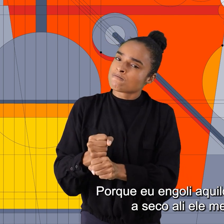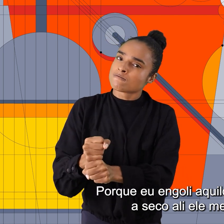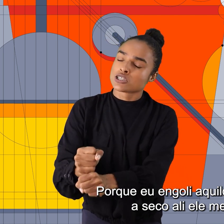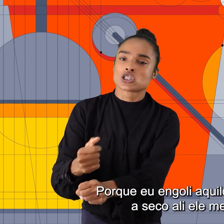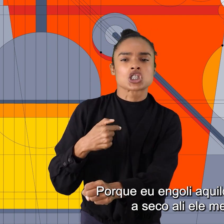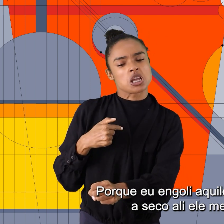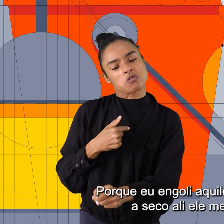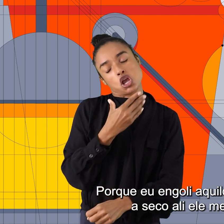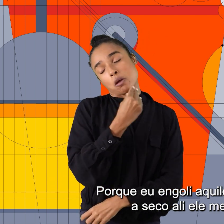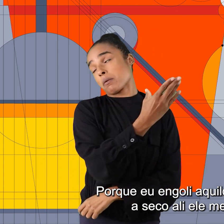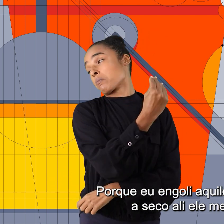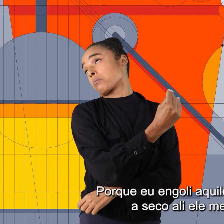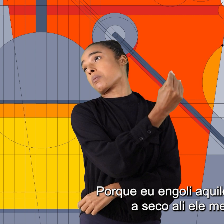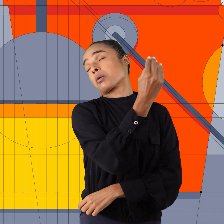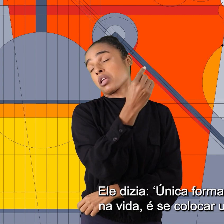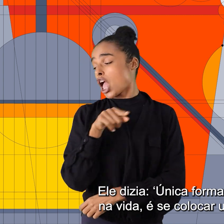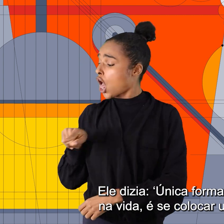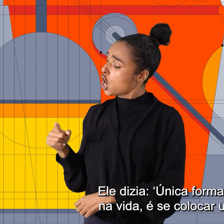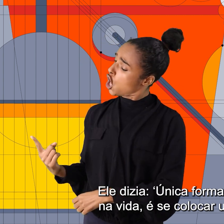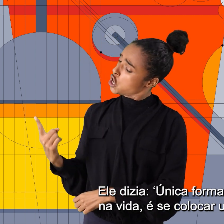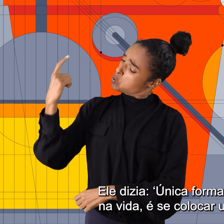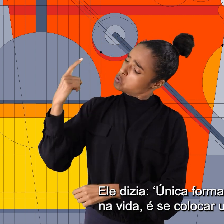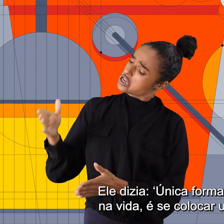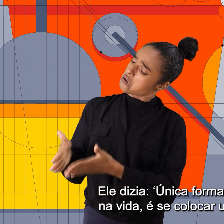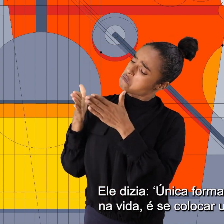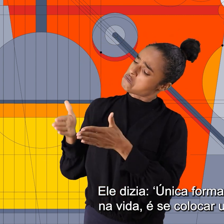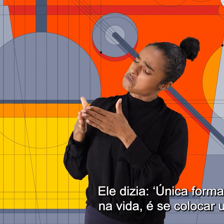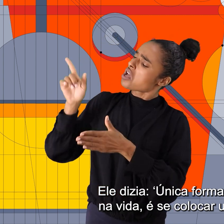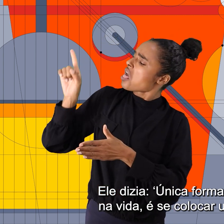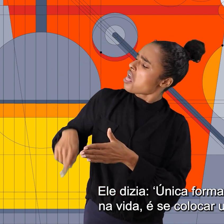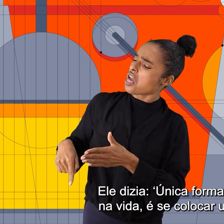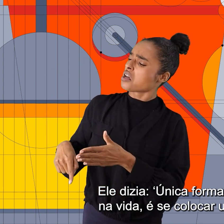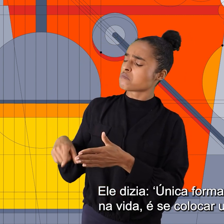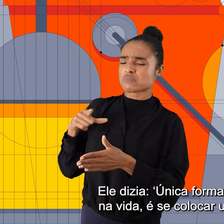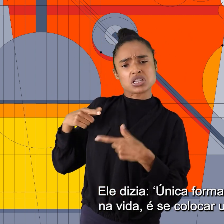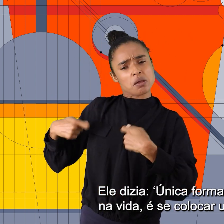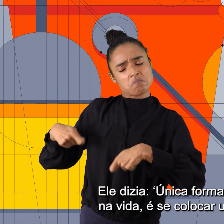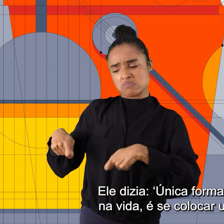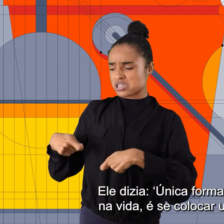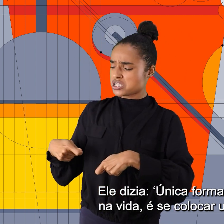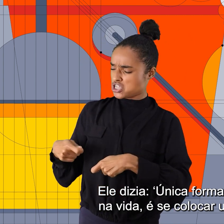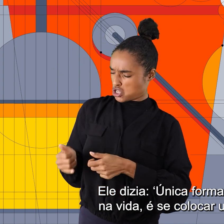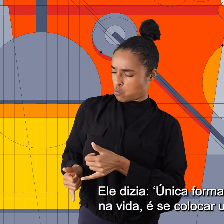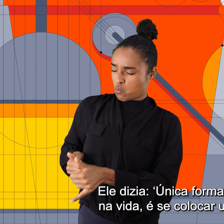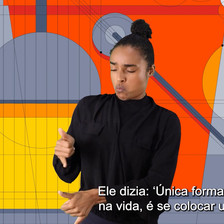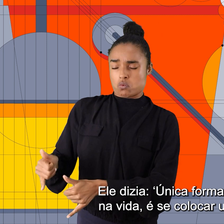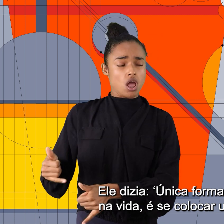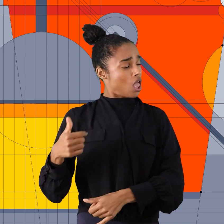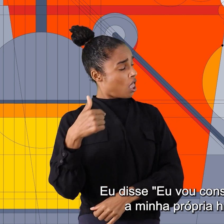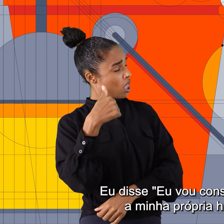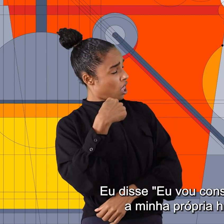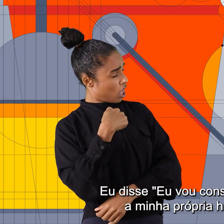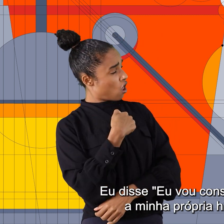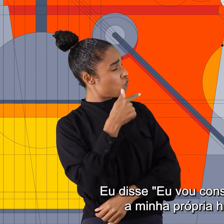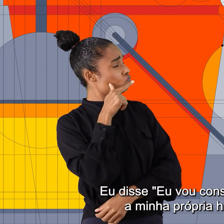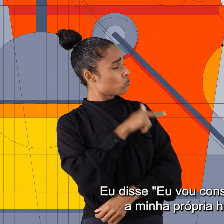durante anos a seco ali, ele me falando. Ele dizia: a única forma de pobre subir na vida é se colocar um sapato alto. Eu